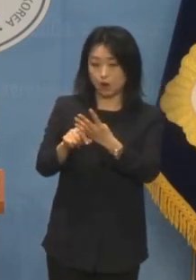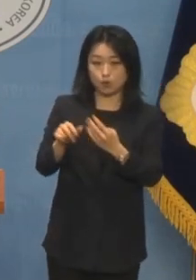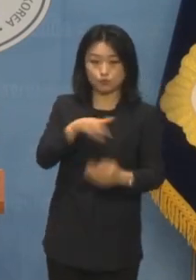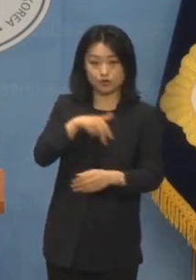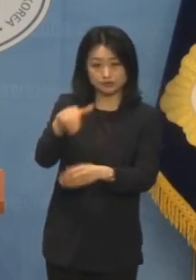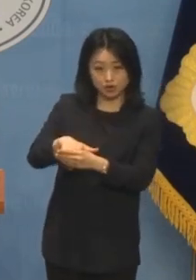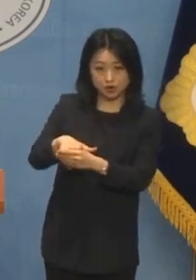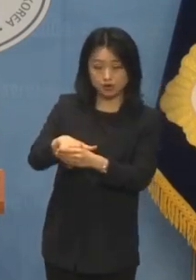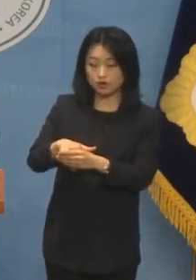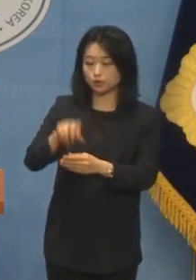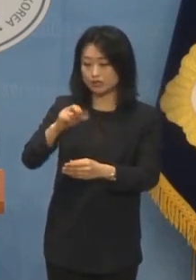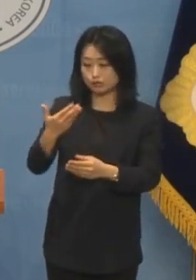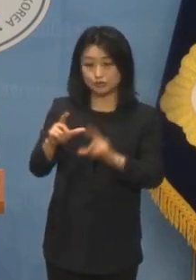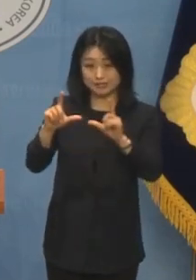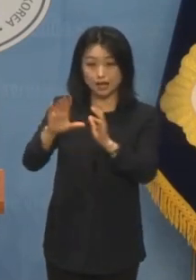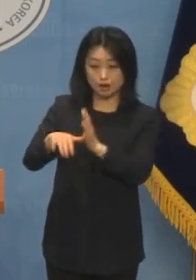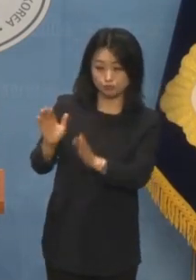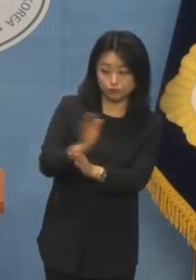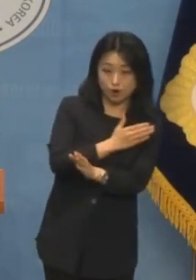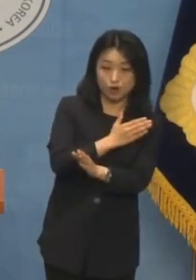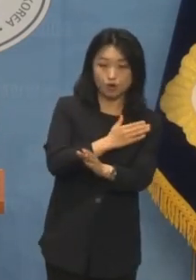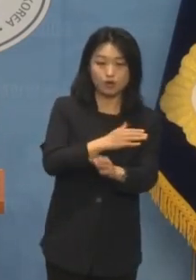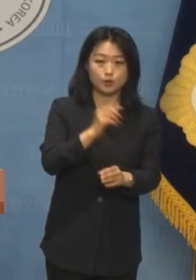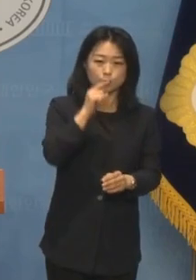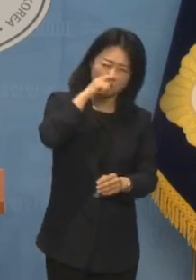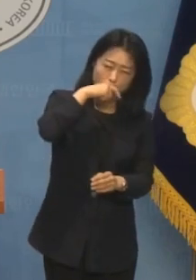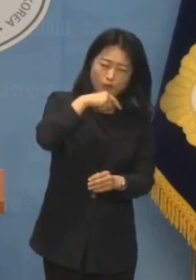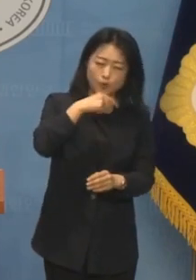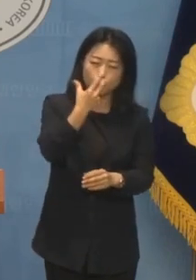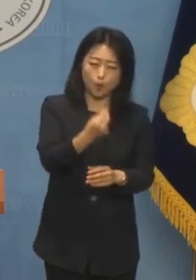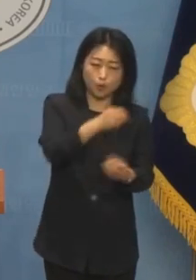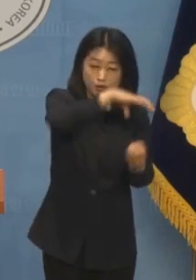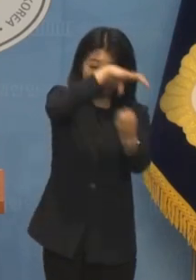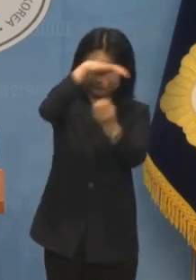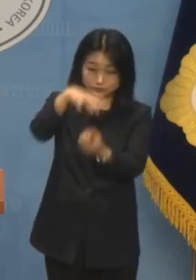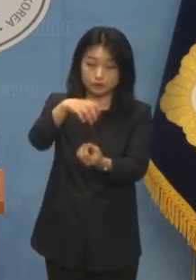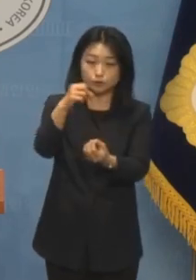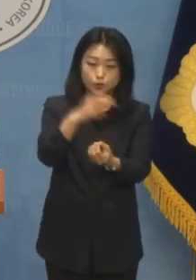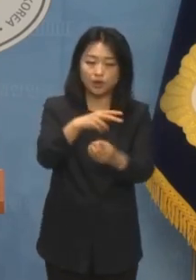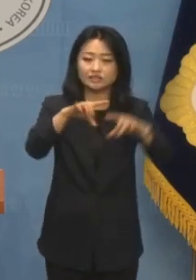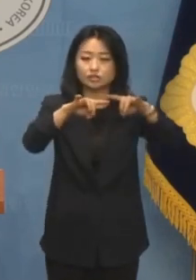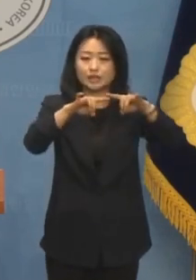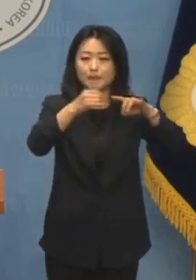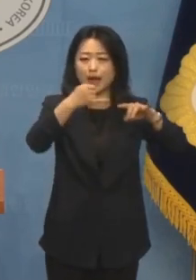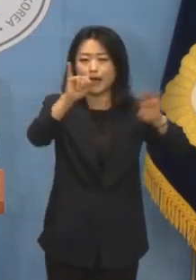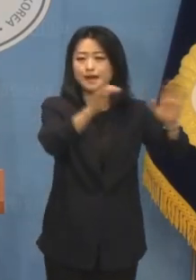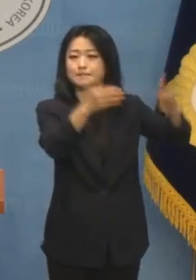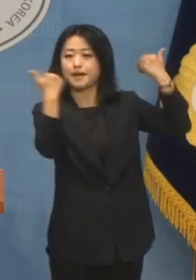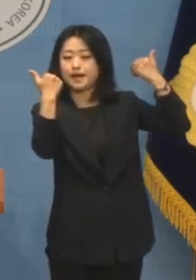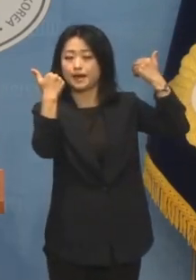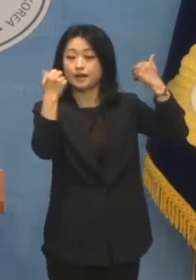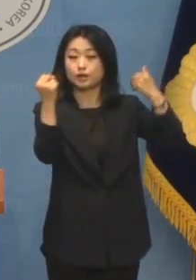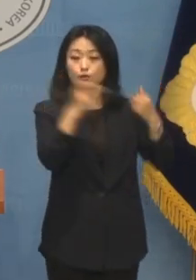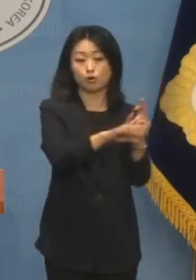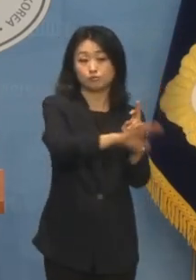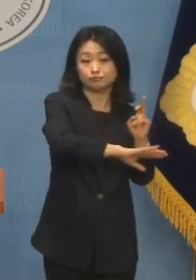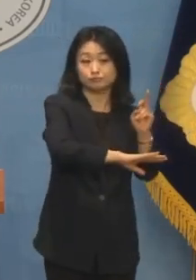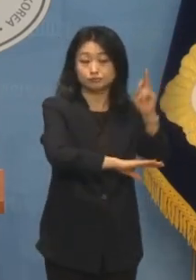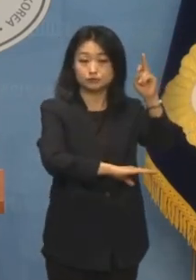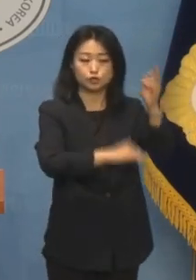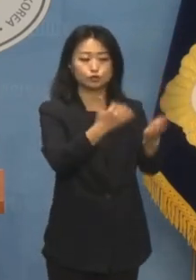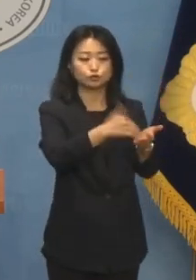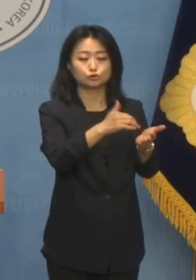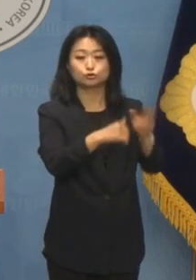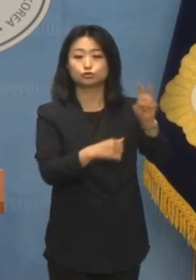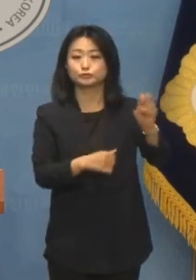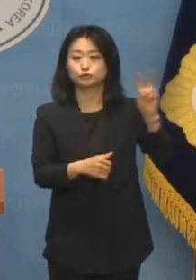지난달 29일부터는 오물풍선 살포와 동시에 교란 공격을 하고 있습니다. 탄도미사일도 올해 최소